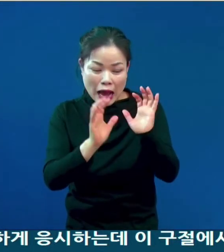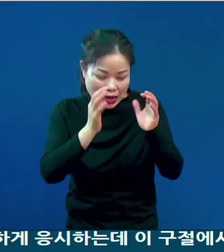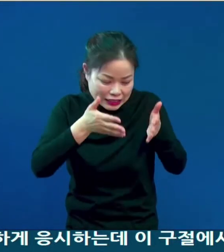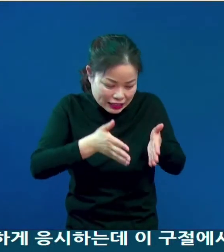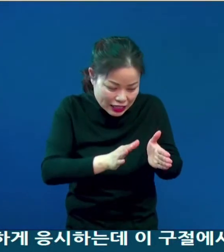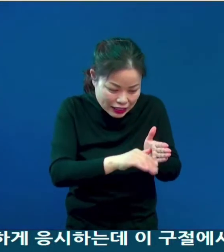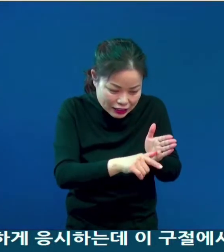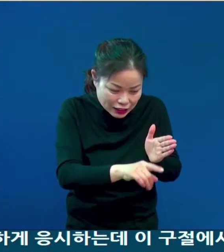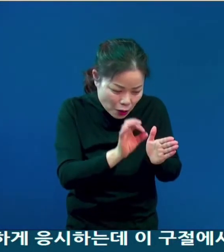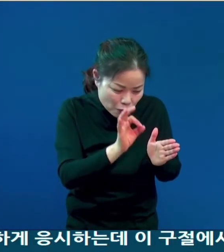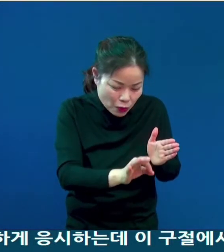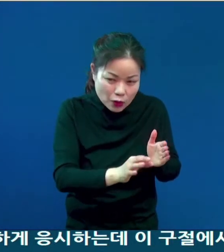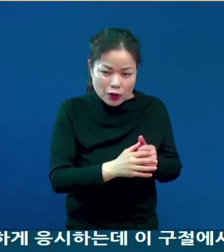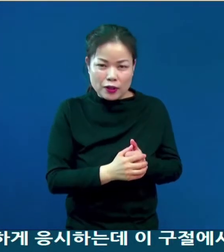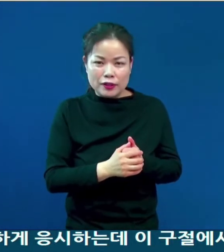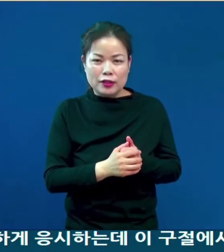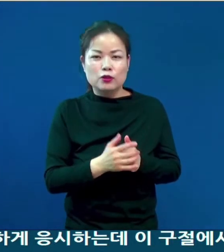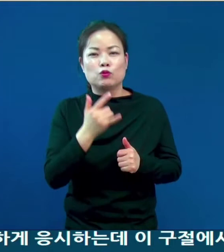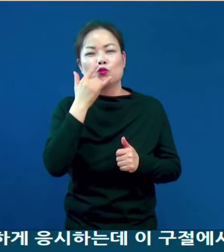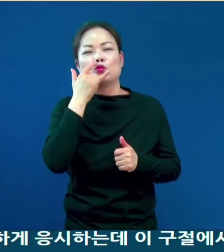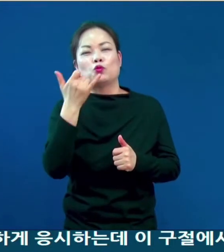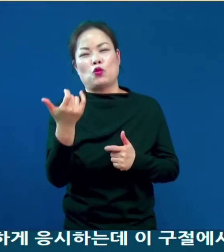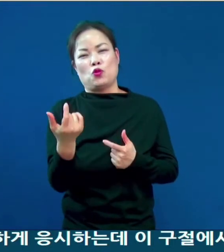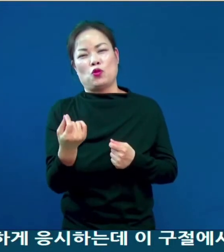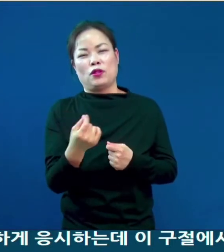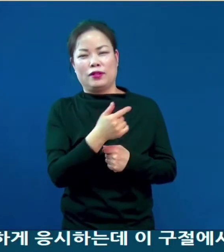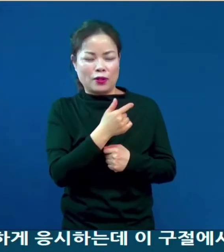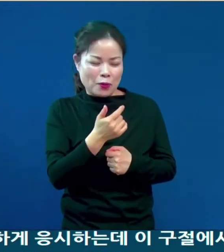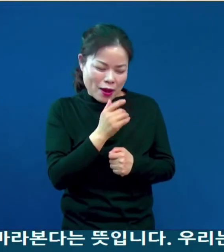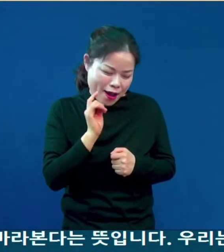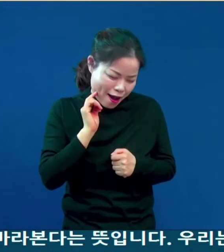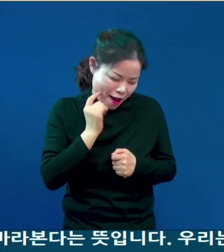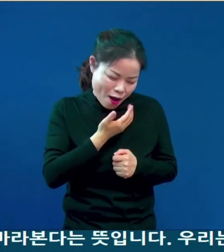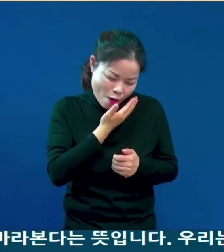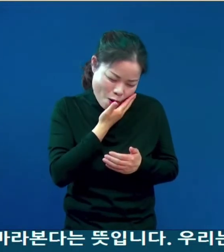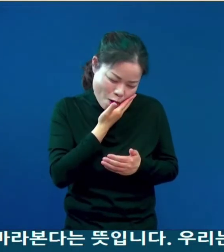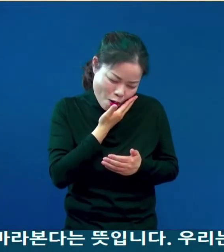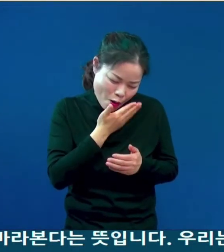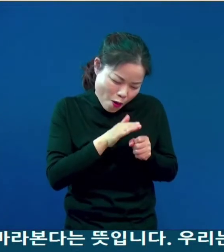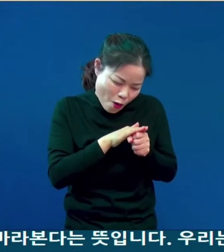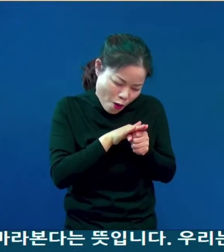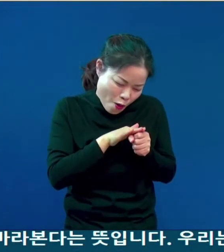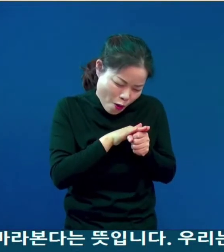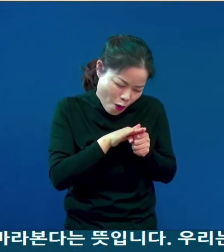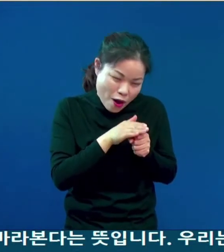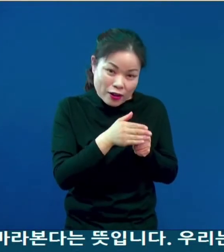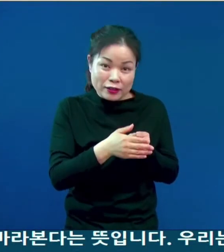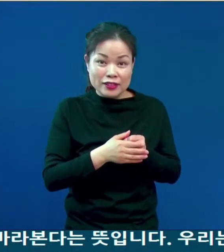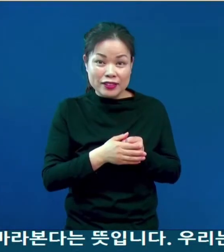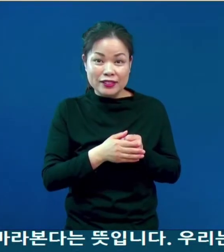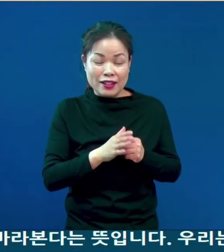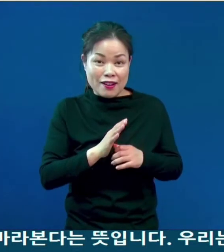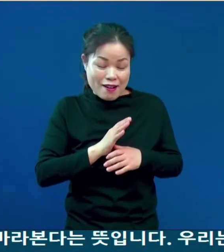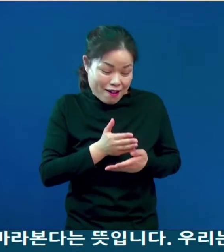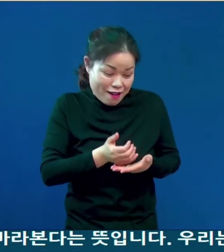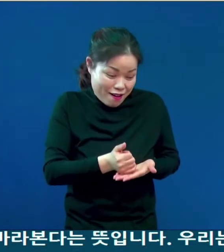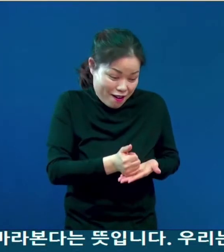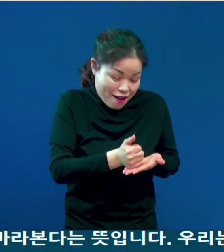아기를 본 부모처럼 너무나 아름답고 사랑스럽고 귀하기 때문에